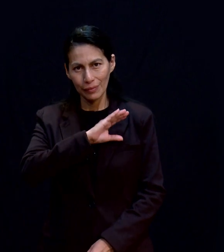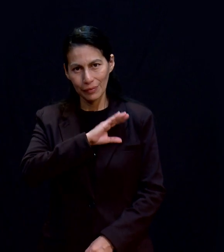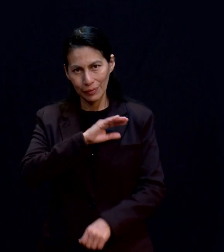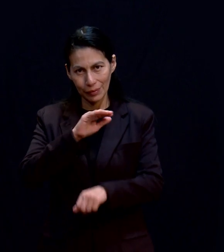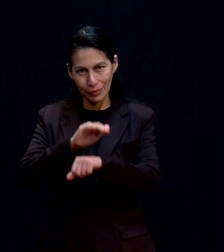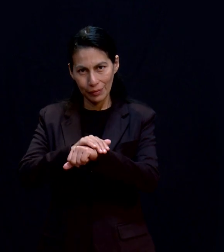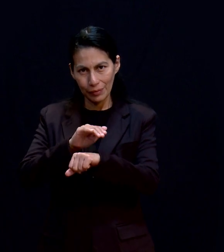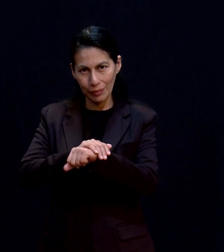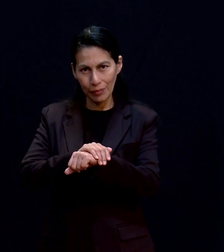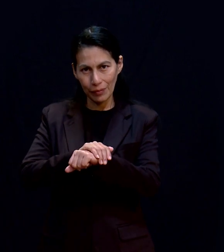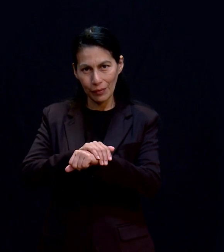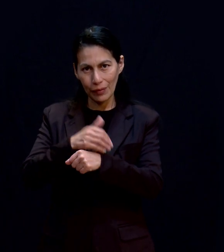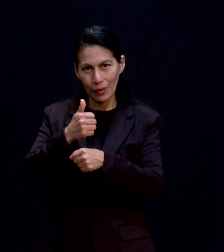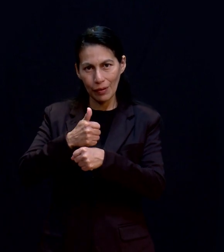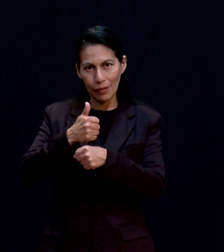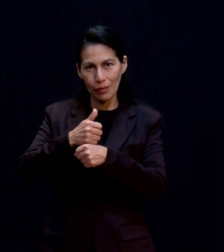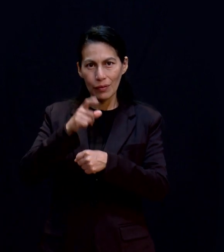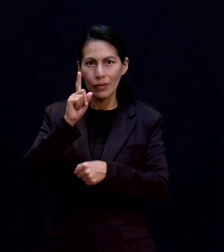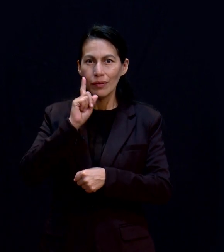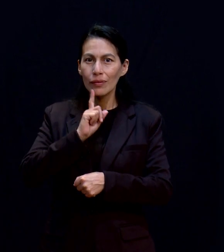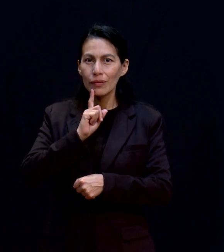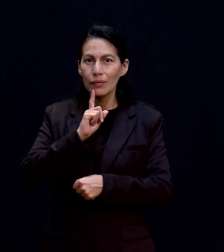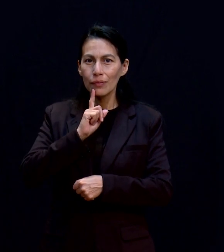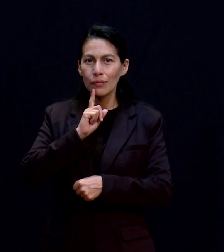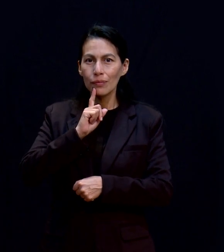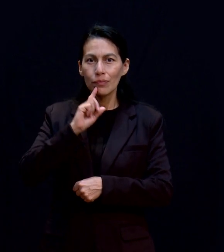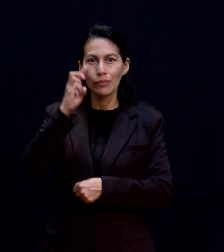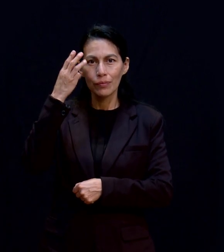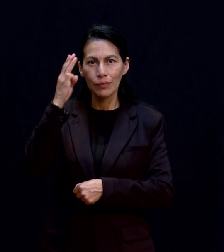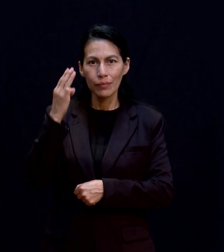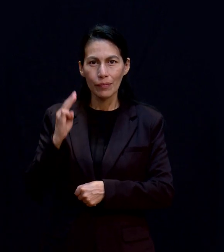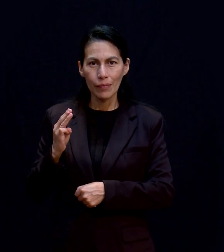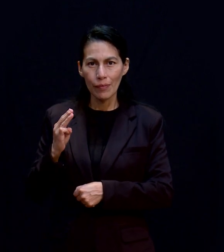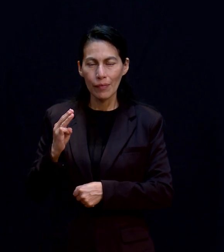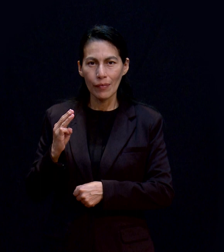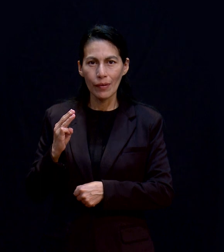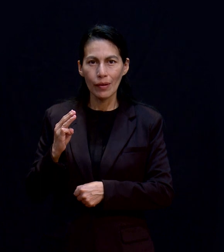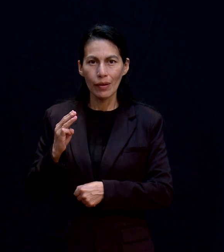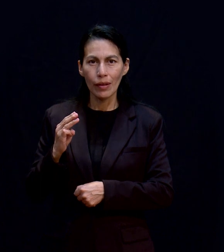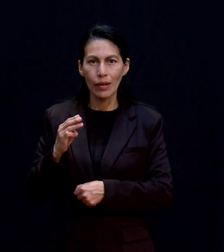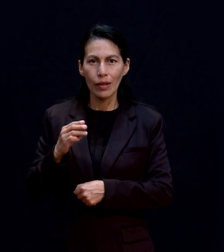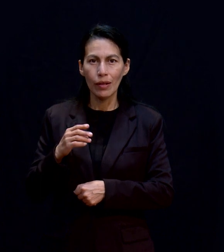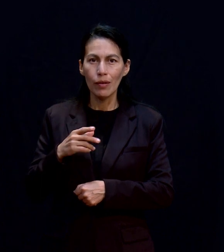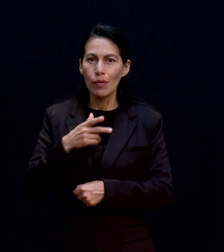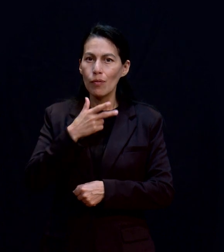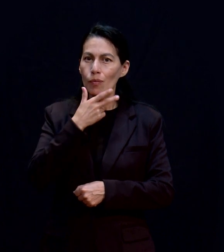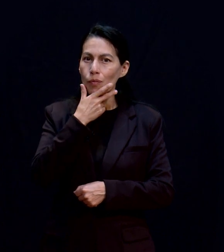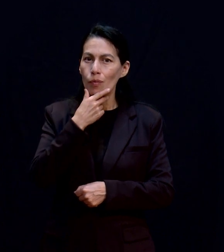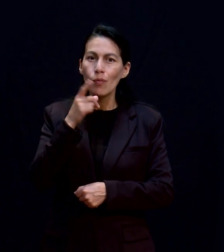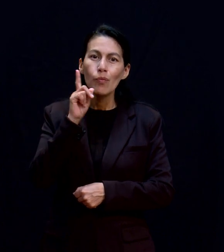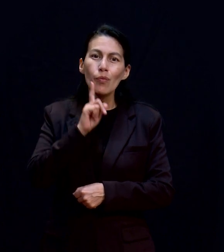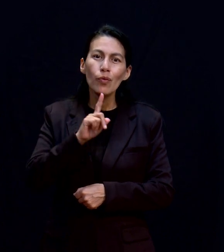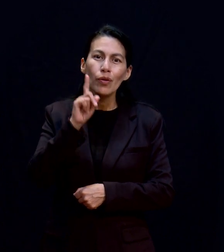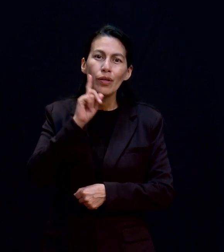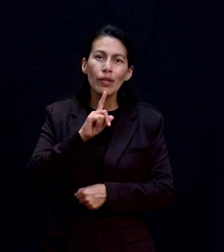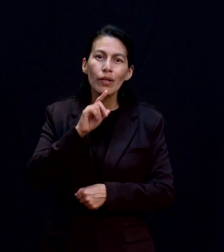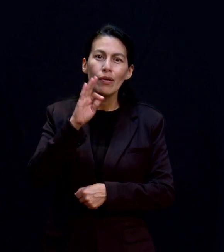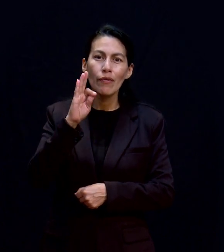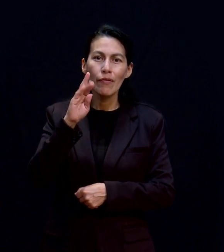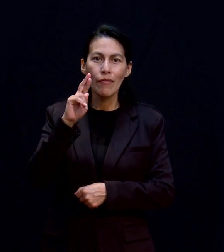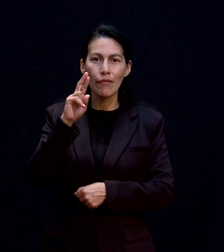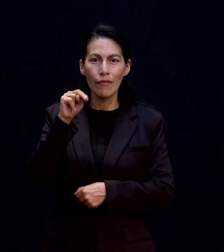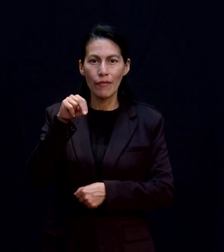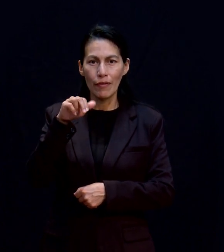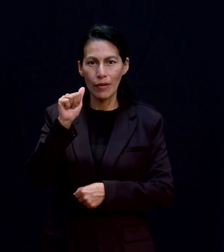queridos la bolita de mónica ver a doña francisca este domingo